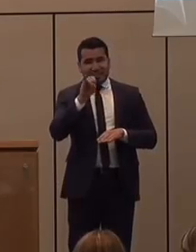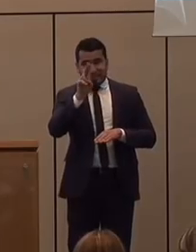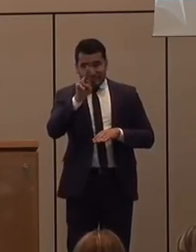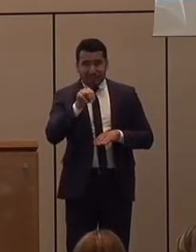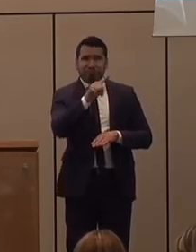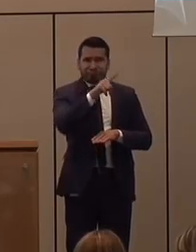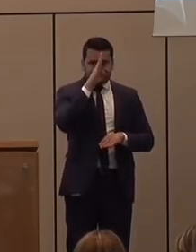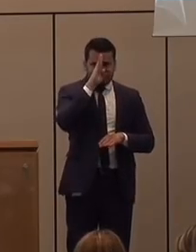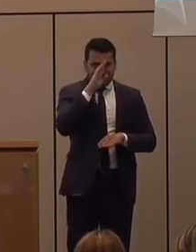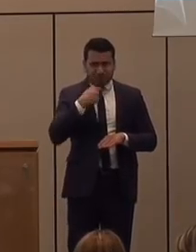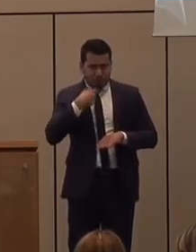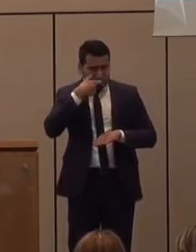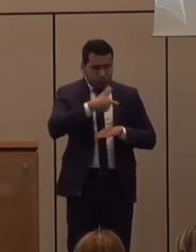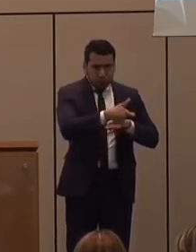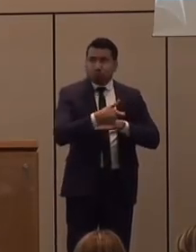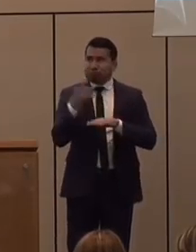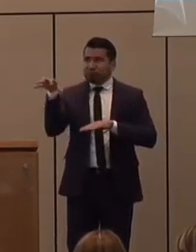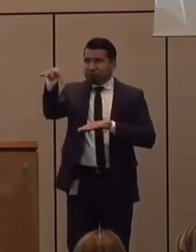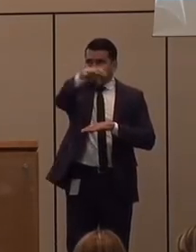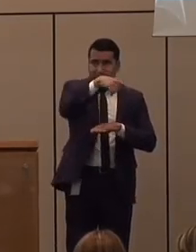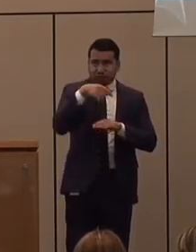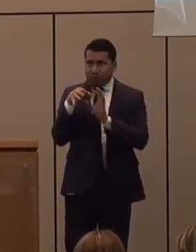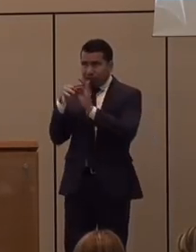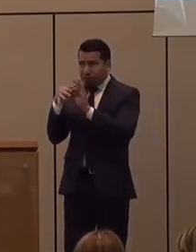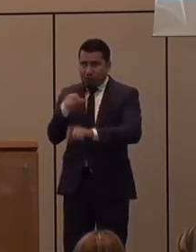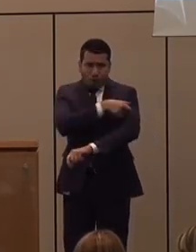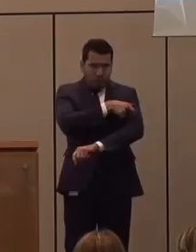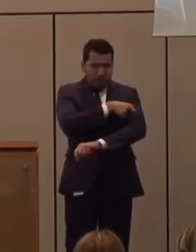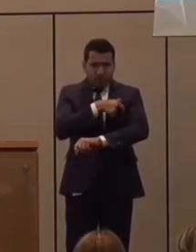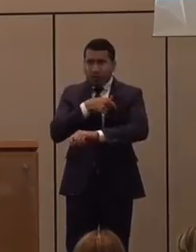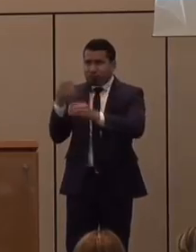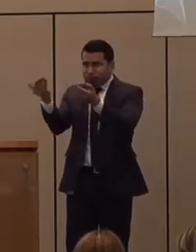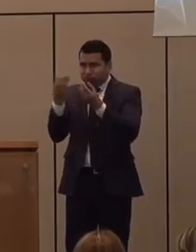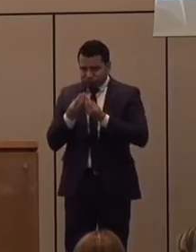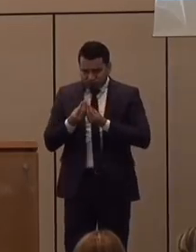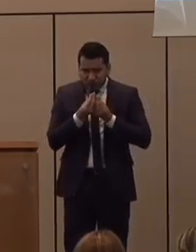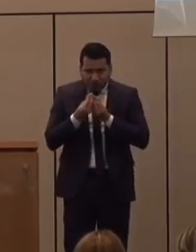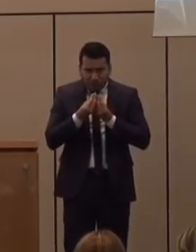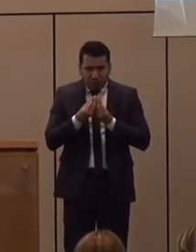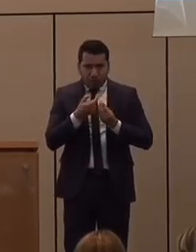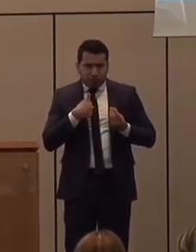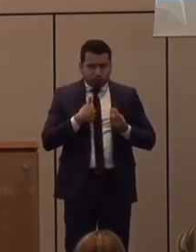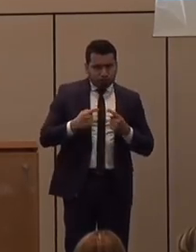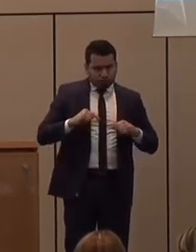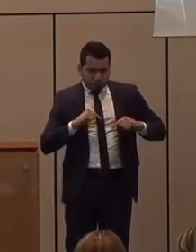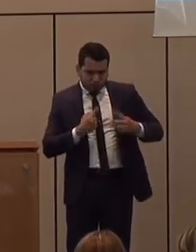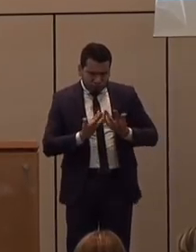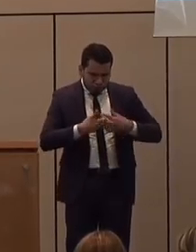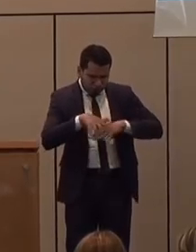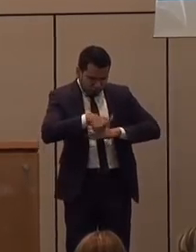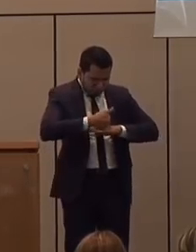con ellos estamos haciendo un comité de alto nivel de seguimiento de microgerencia a